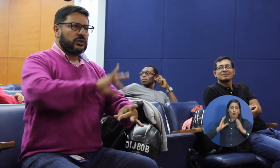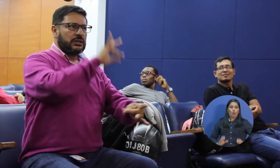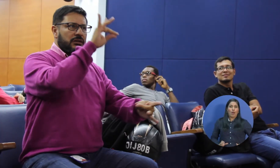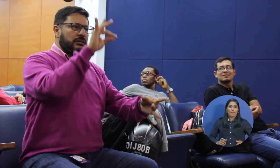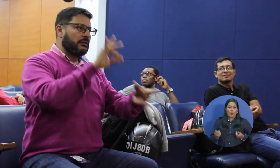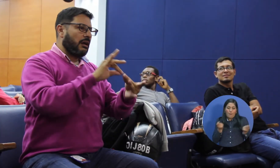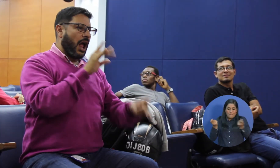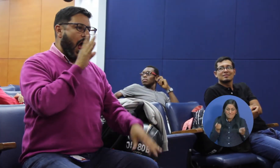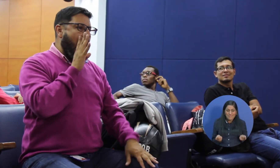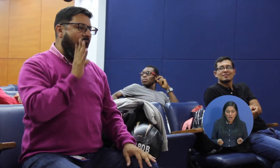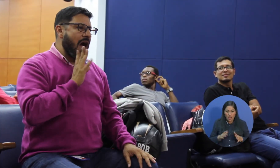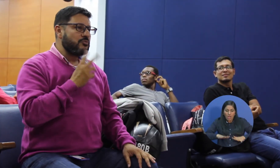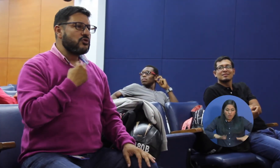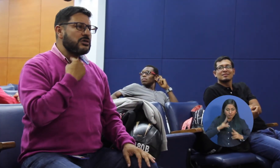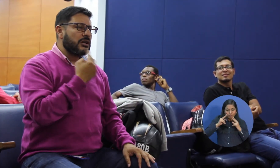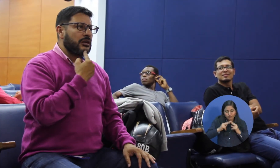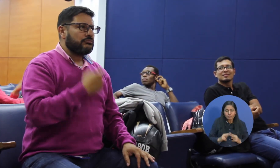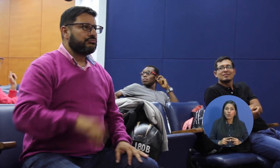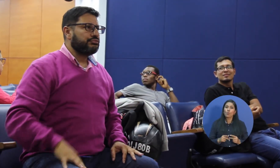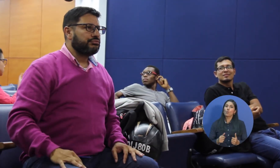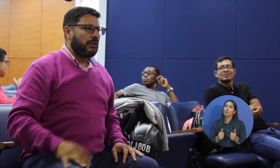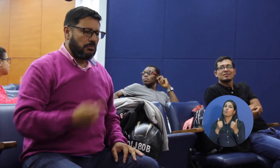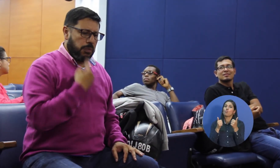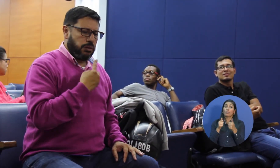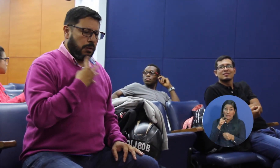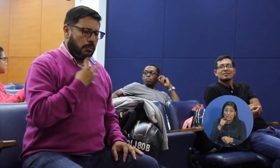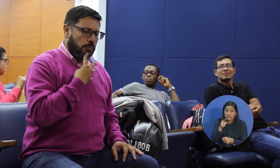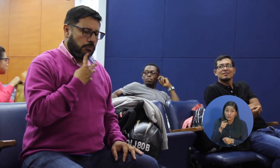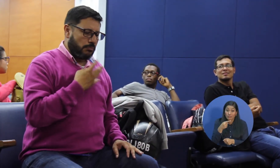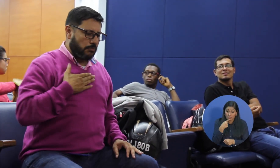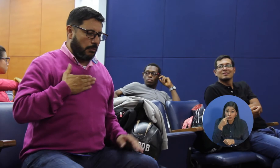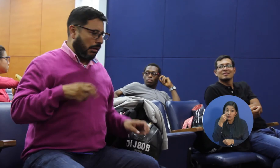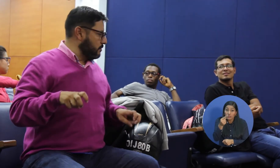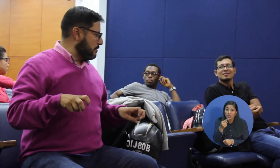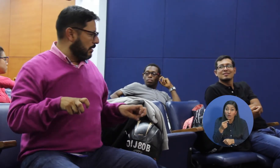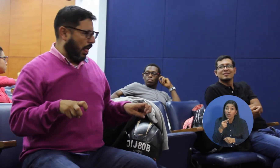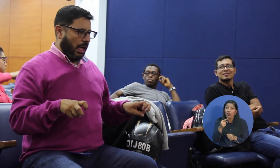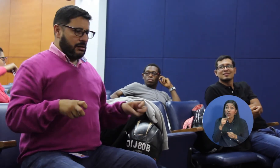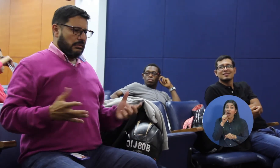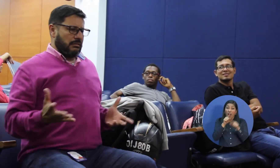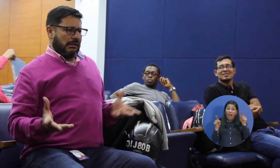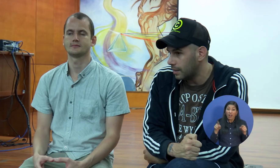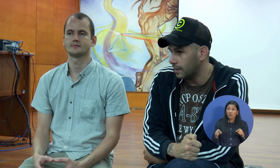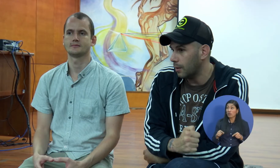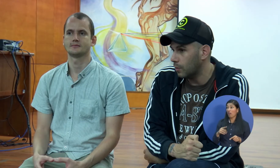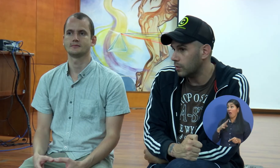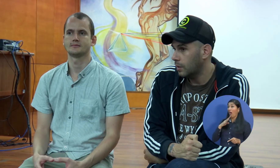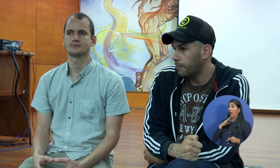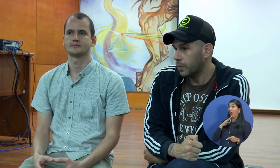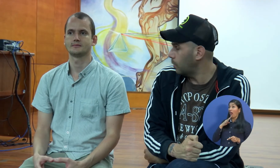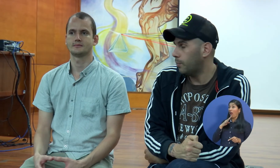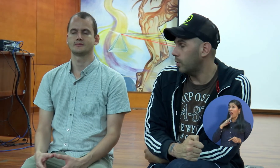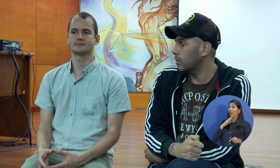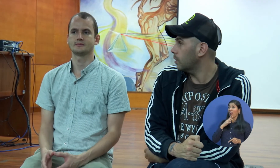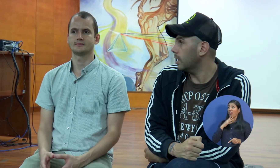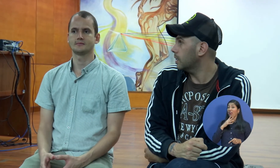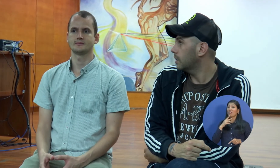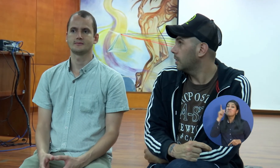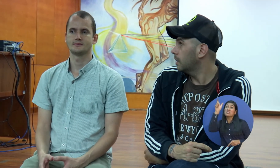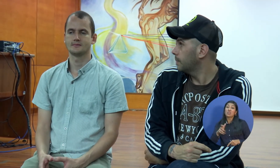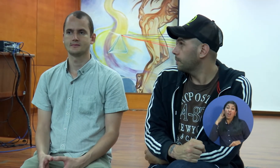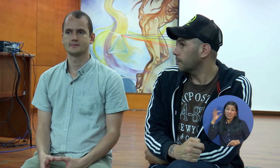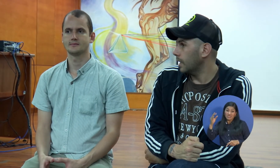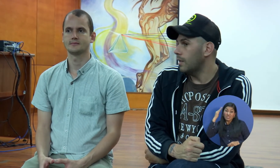tu espacio. Que eso es algo, y te lo digo, que muchos comediantes de palabra, de voz, no han podido